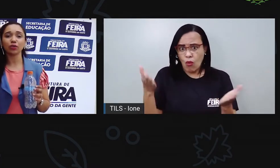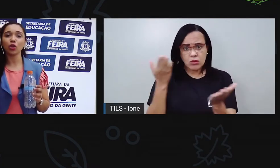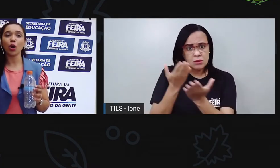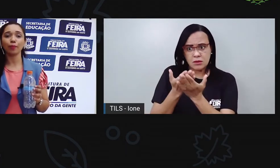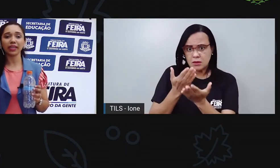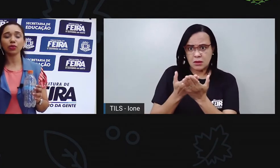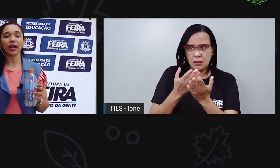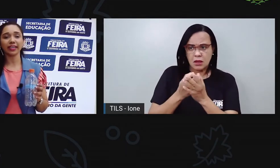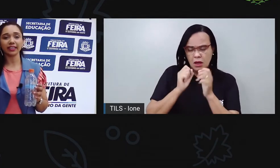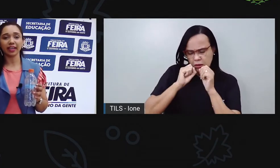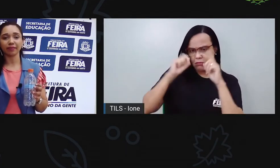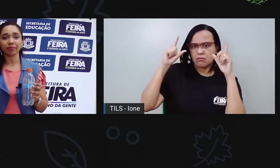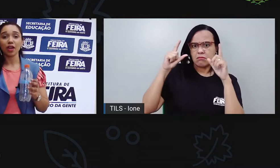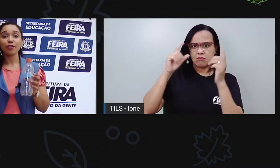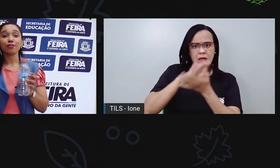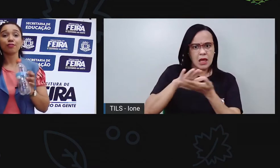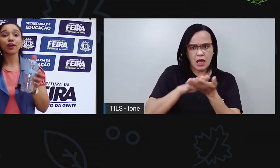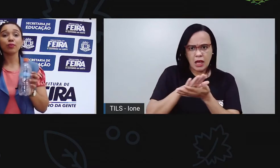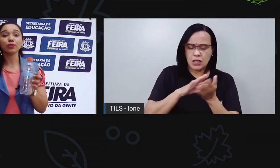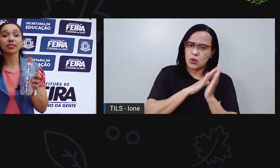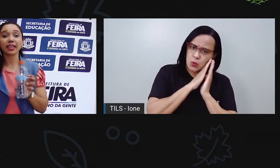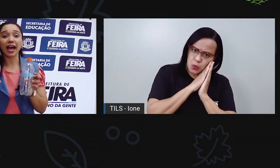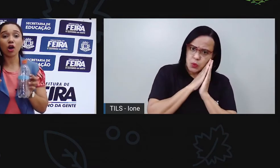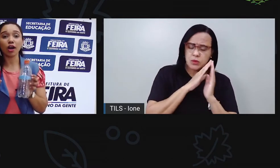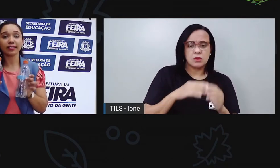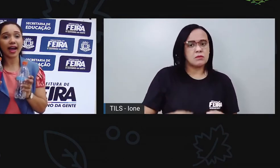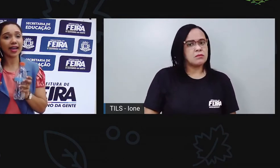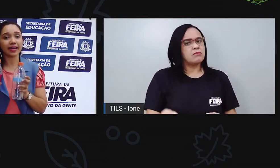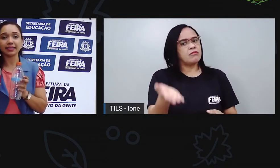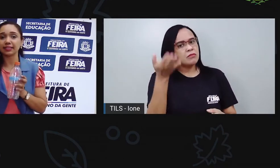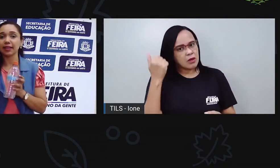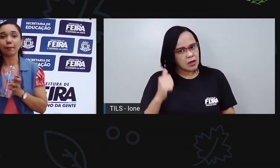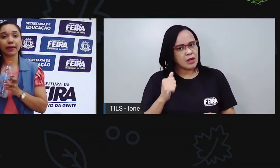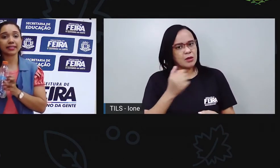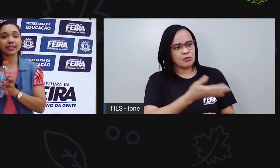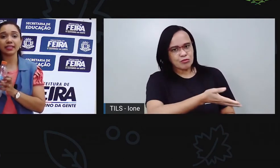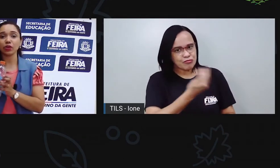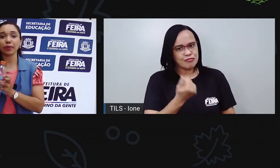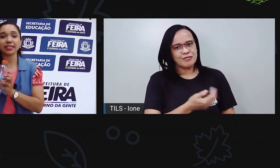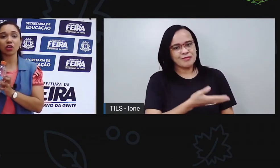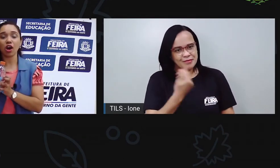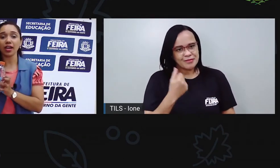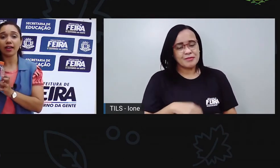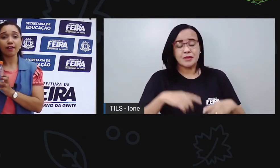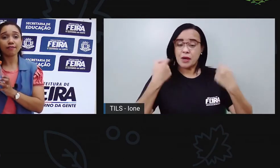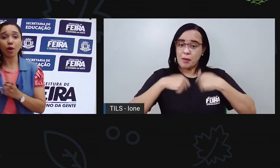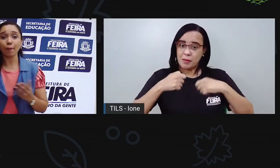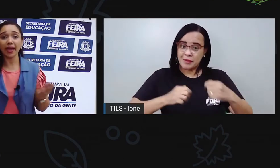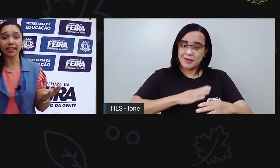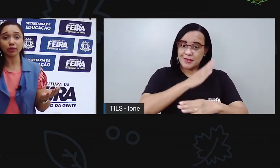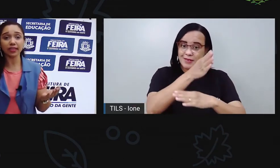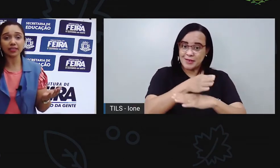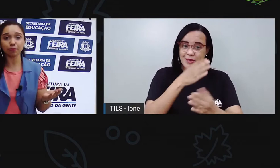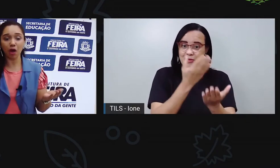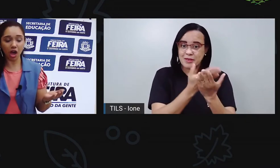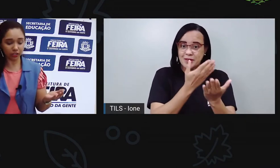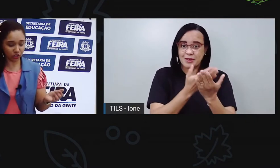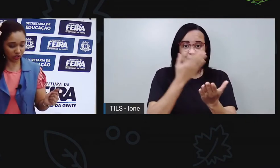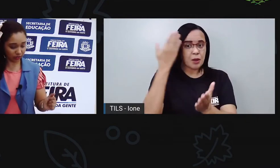eles estão dormindo ainda." "Vamos lá acordar eles. Precisam ir para a escola. Vão perder